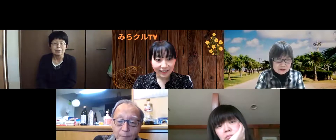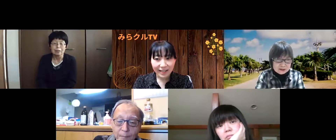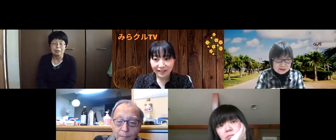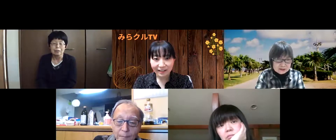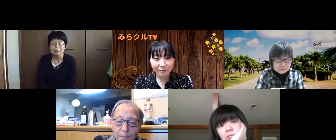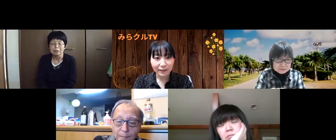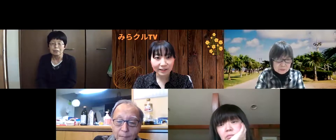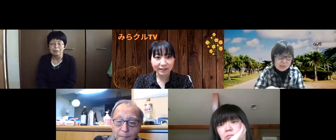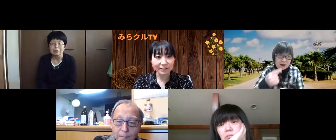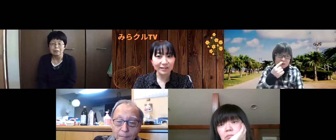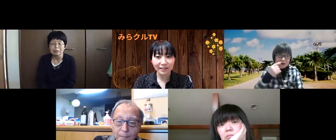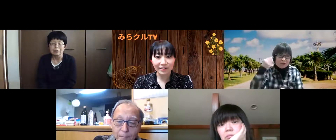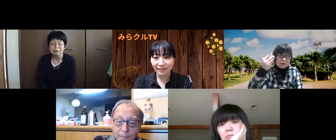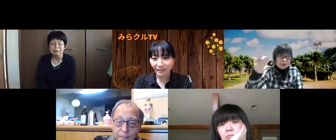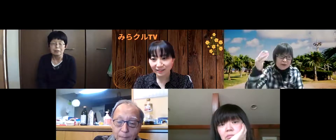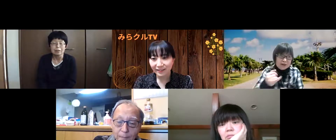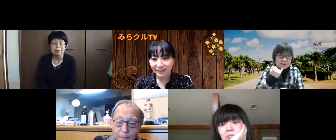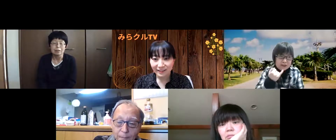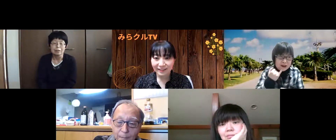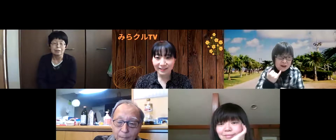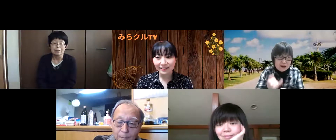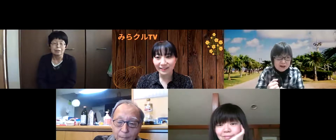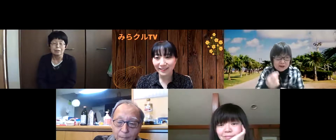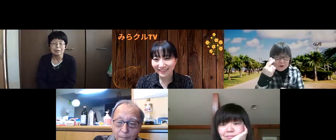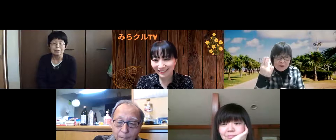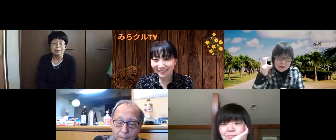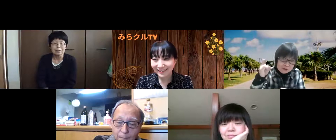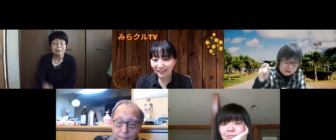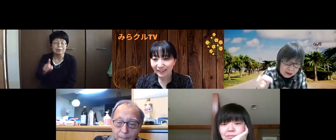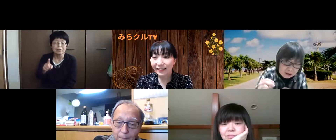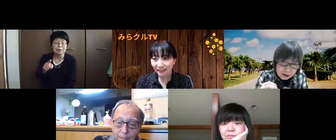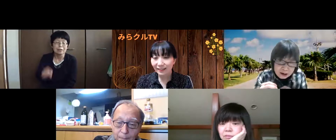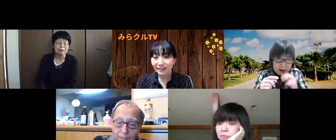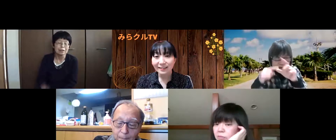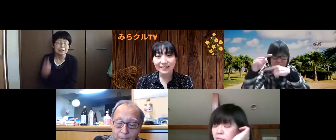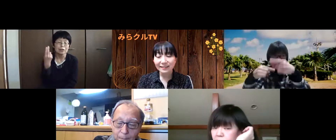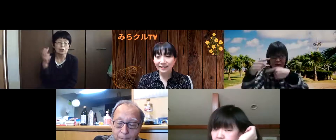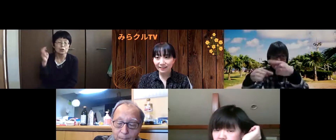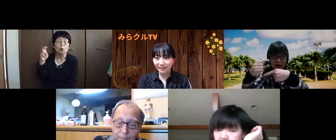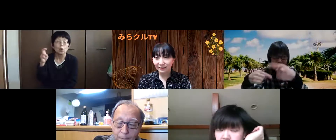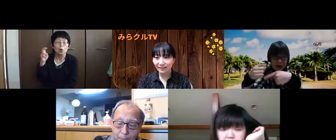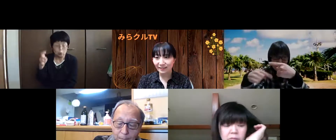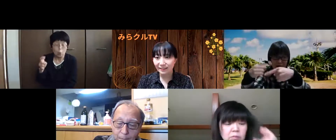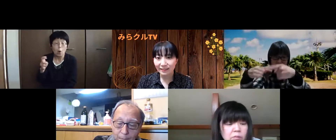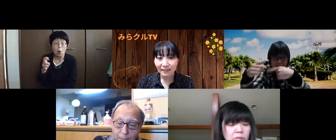レイさんありますか？ お聞きしなくていいですか？トゥーロロさんが手